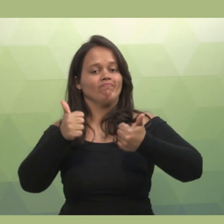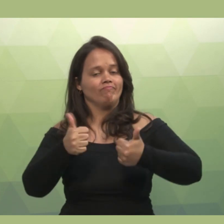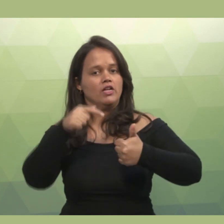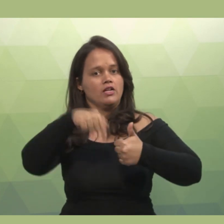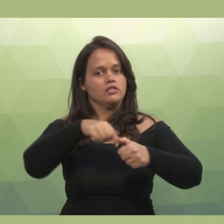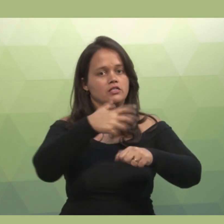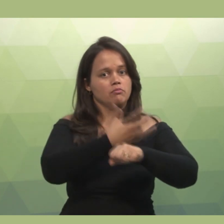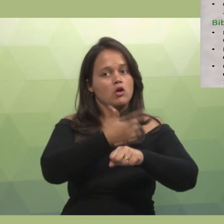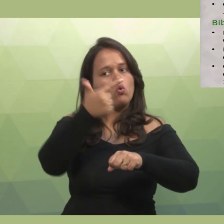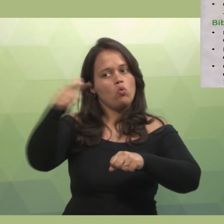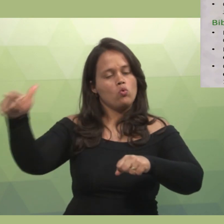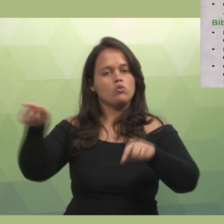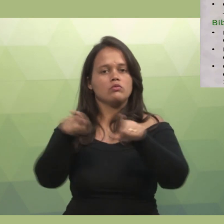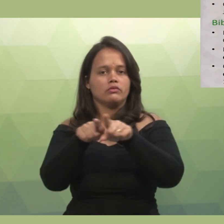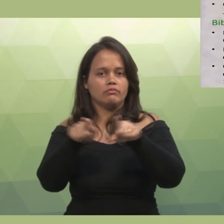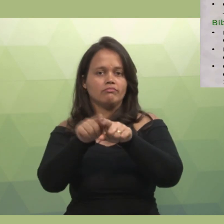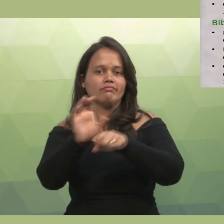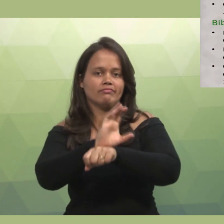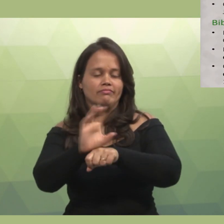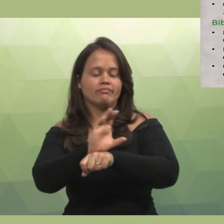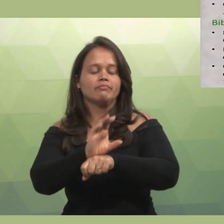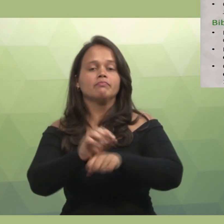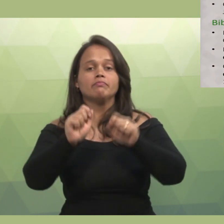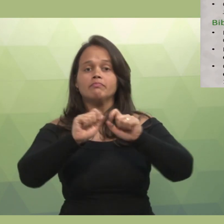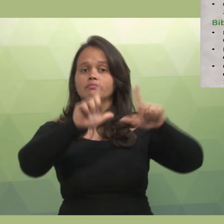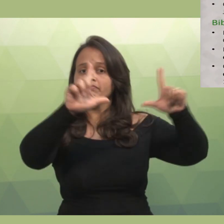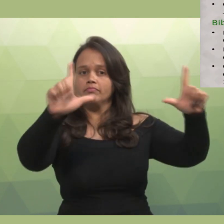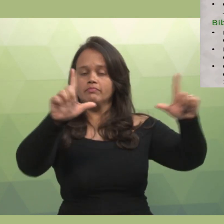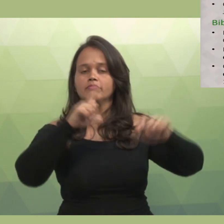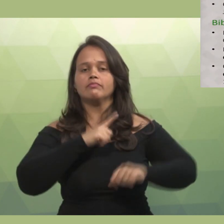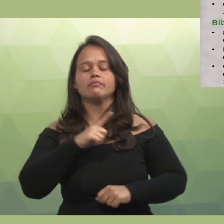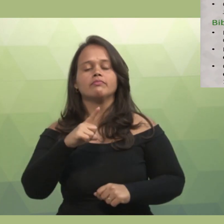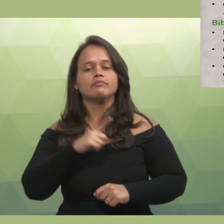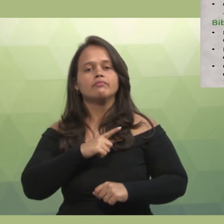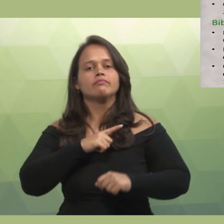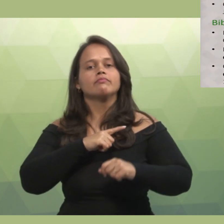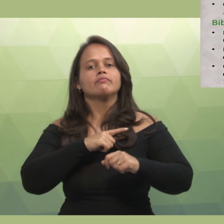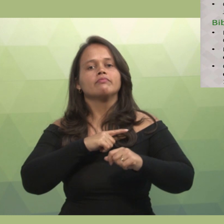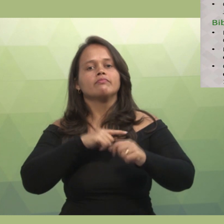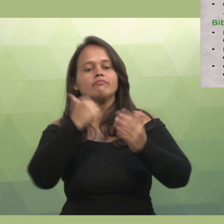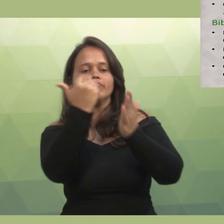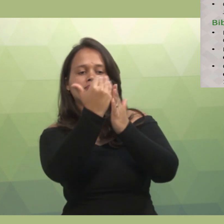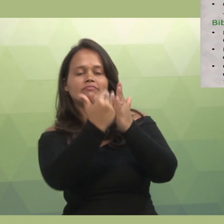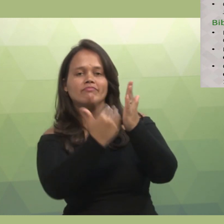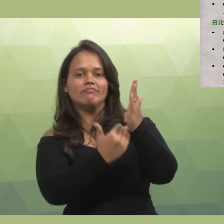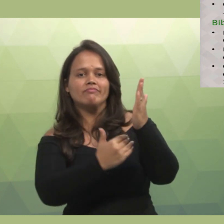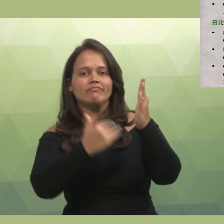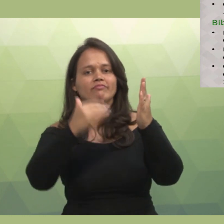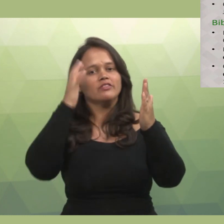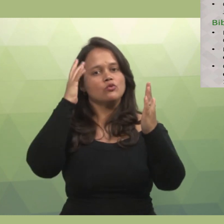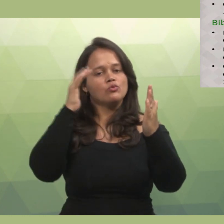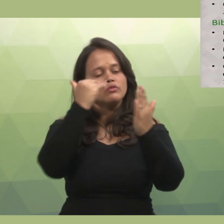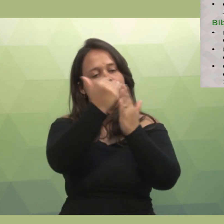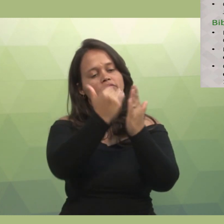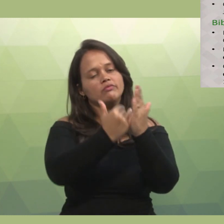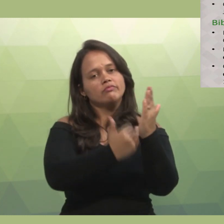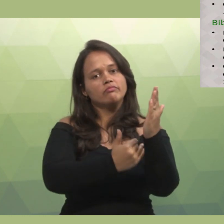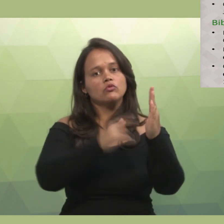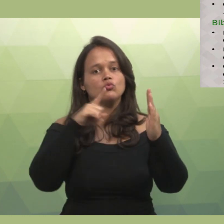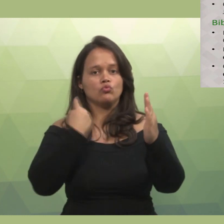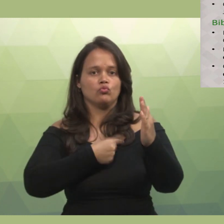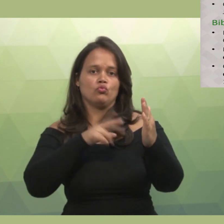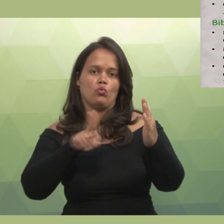do curso. Neste slide, nós temos as referências bibliográficas que utilizaremos no decorrer